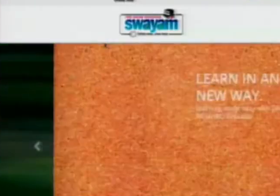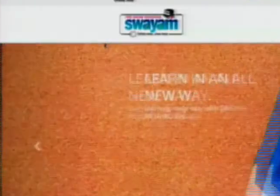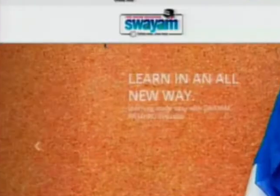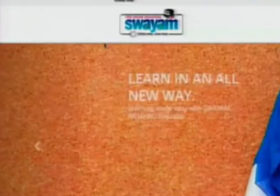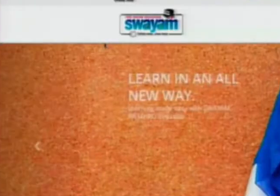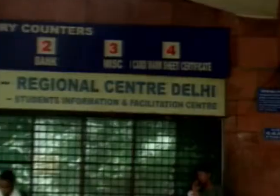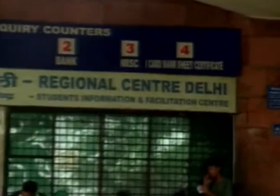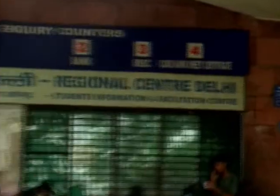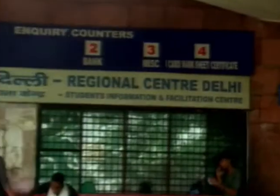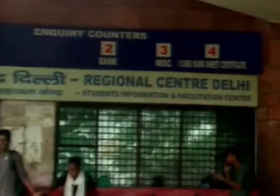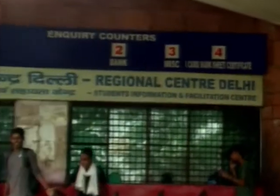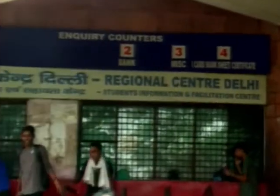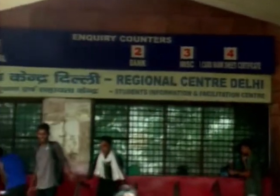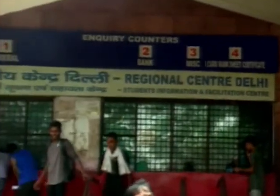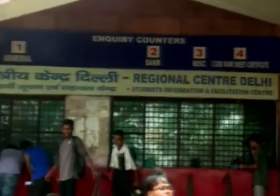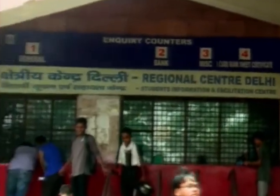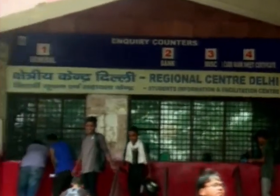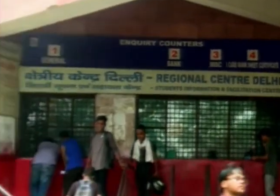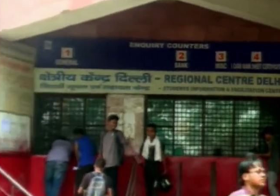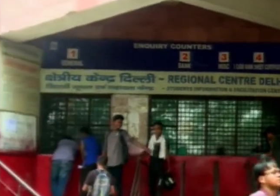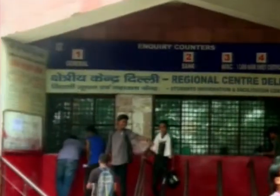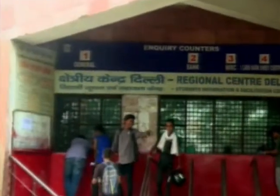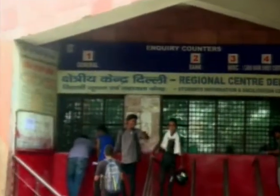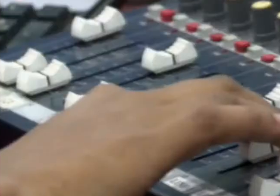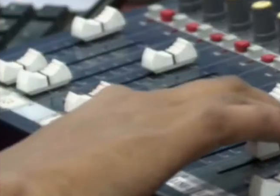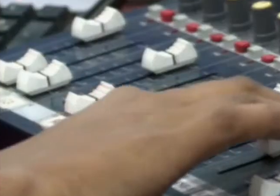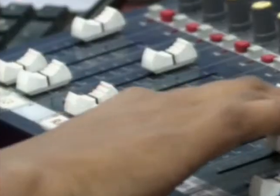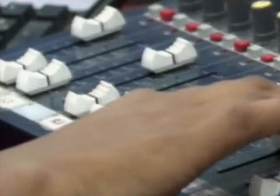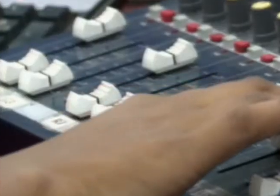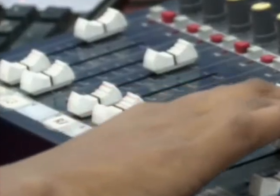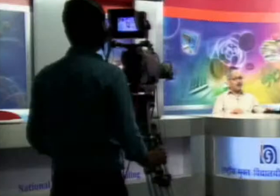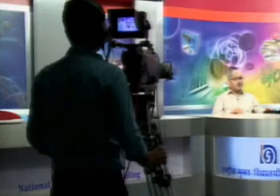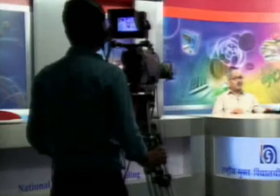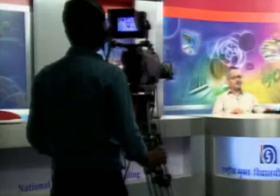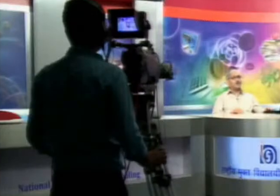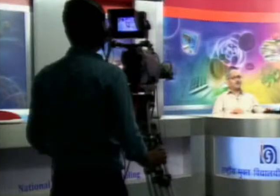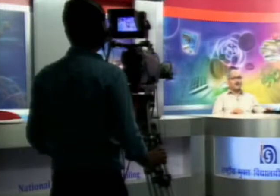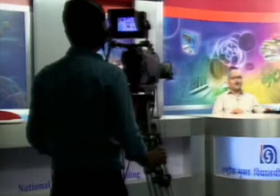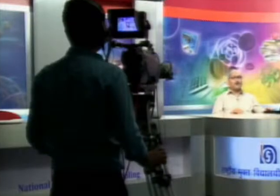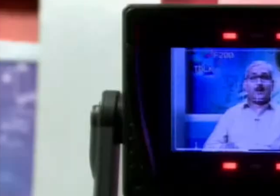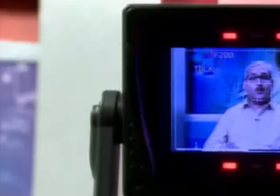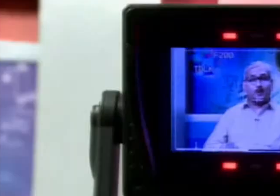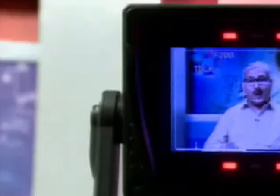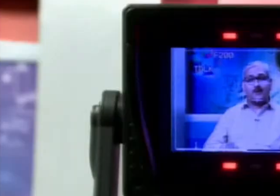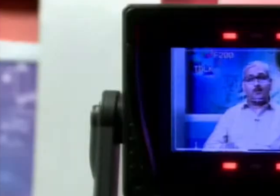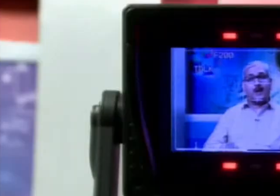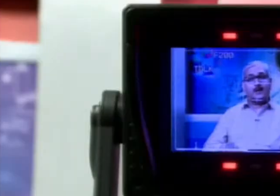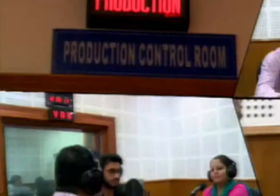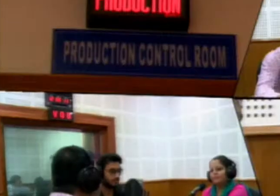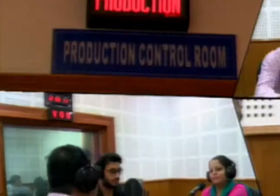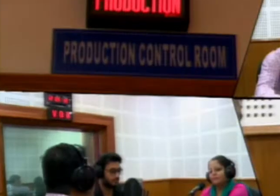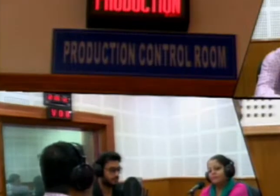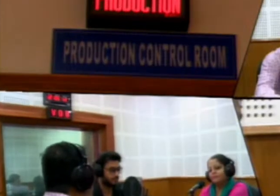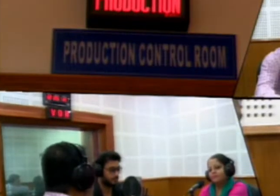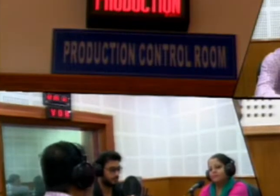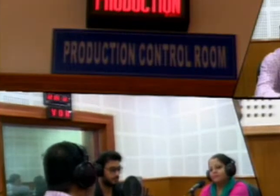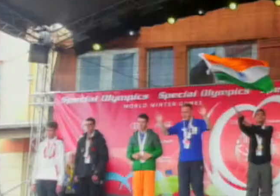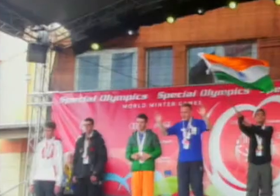चुने, हम अपना दीपक स्वयं बने, हम अपना